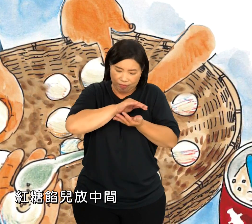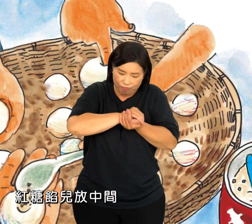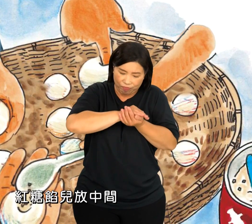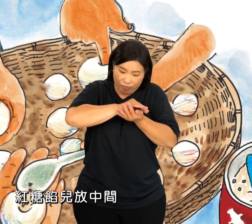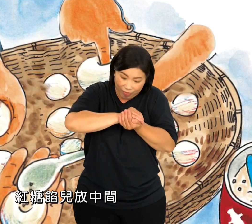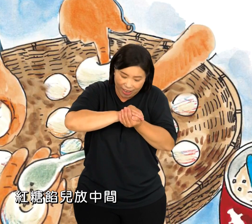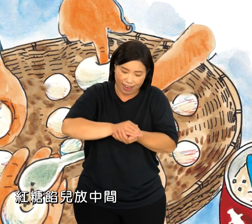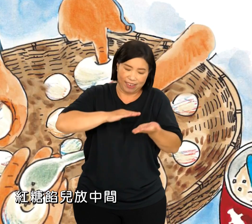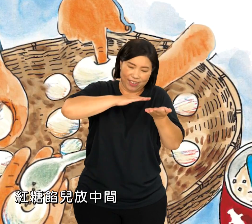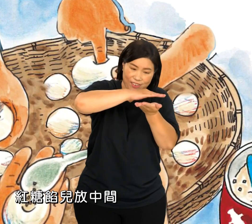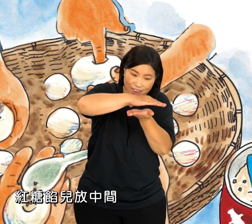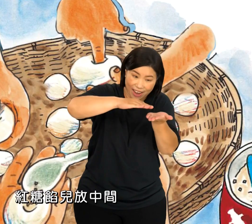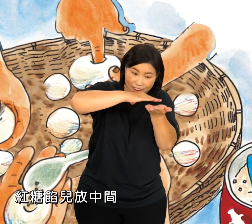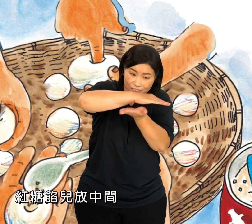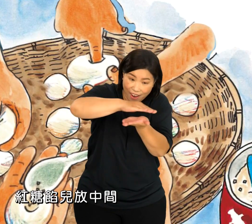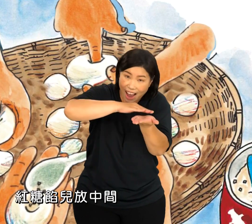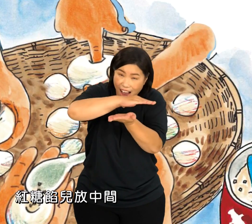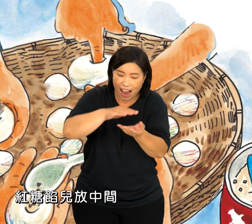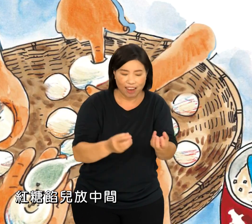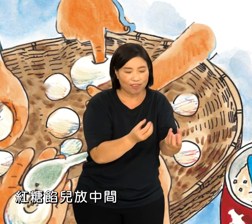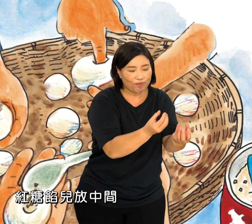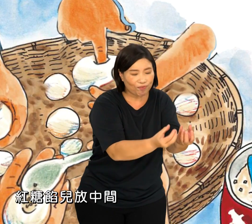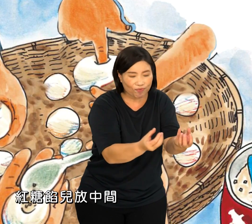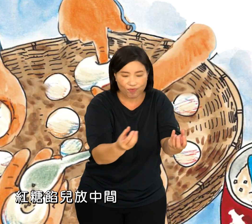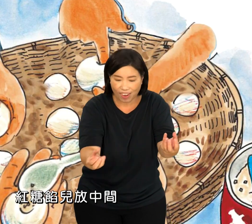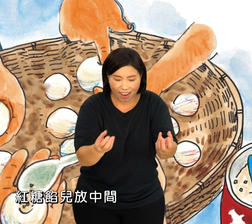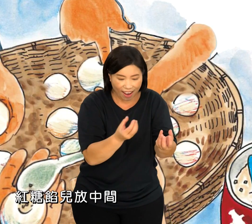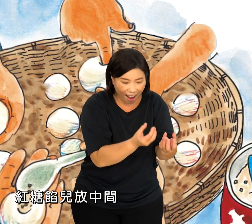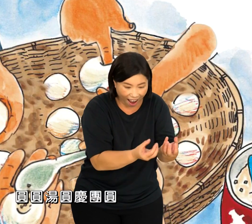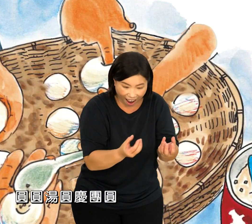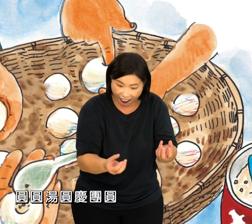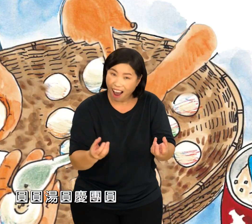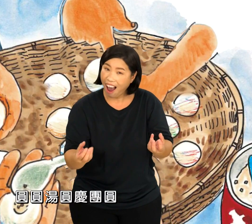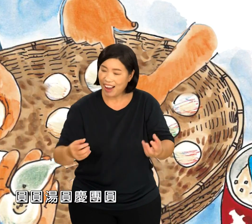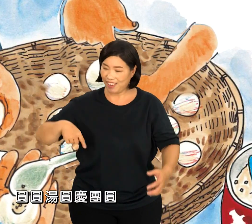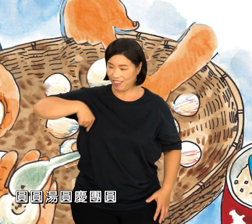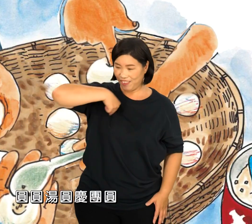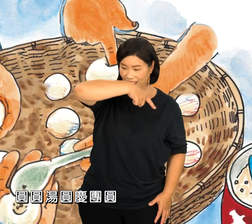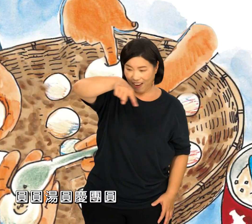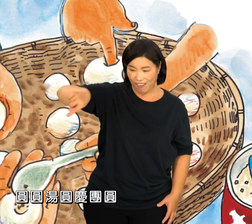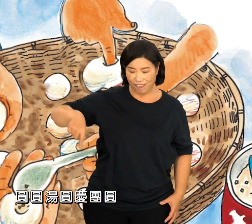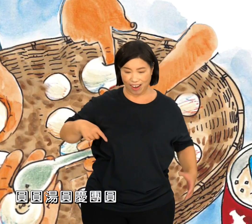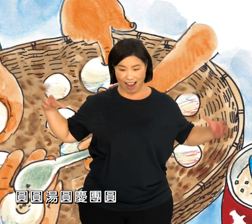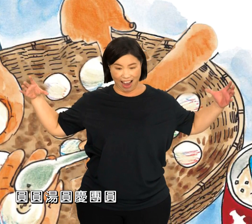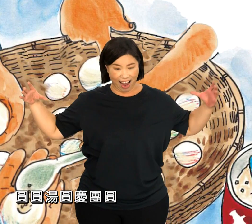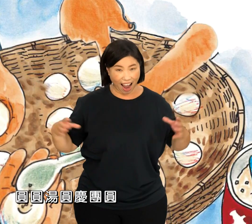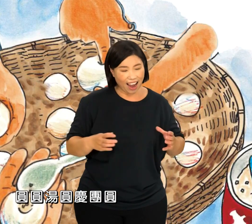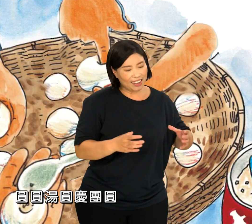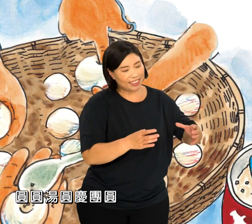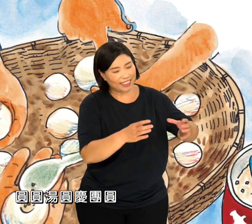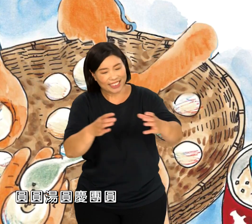儿放中间，圆圆汤圆庆团圆，